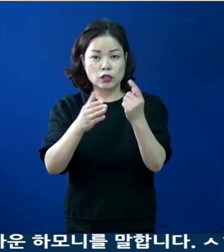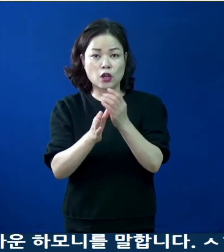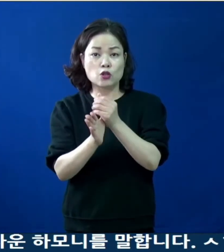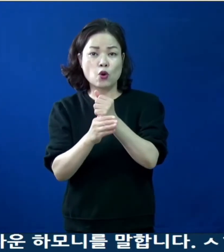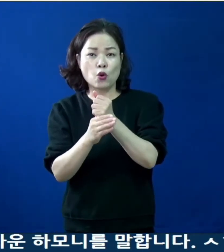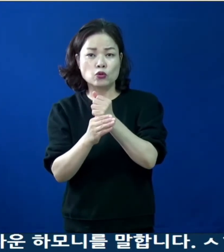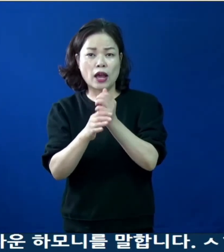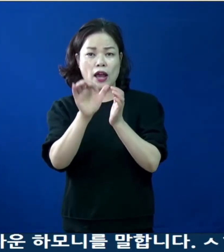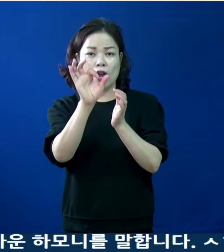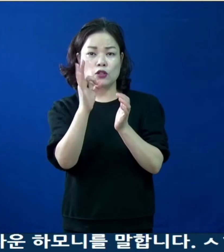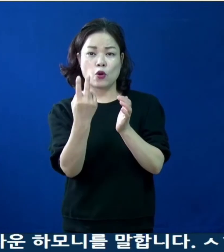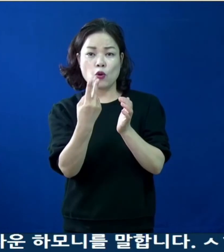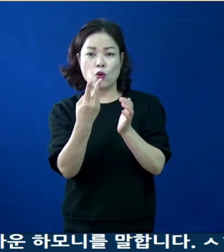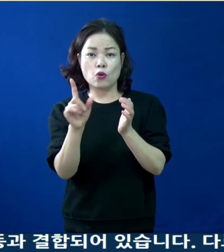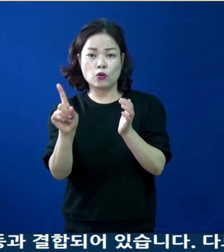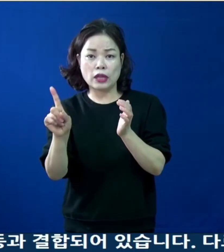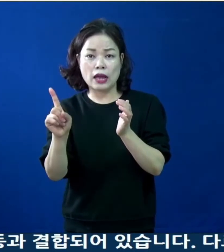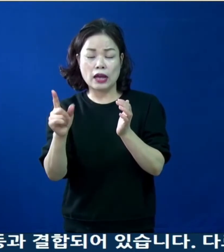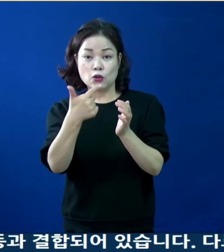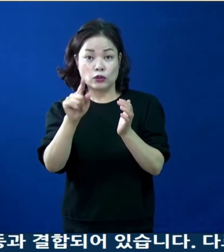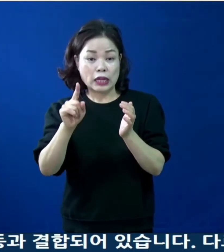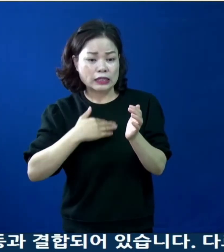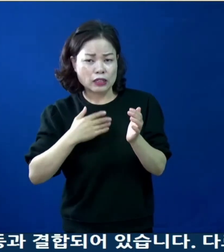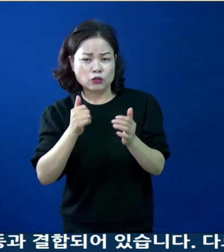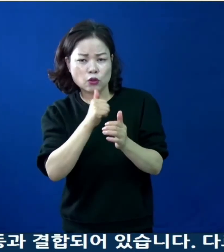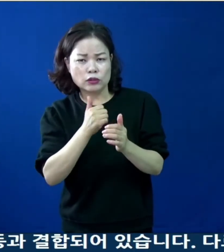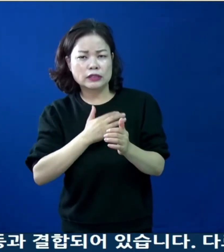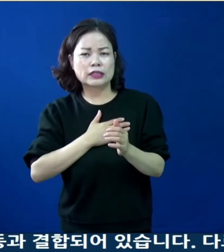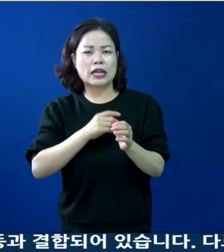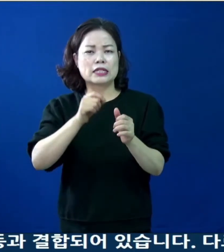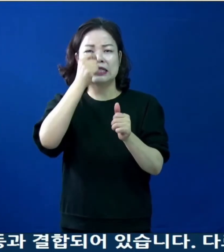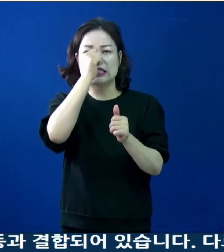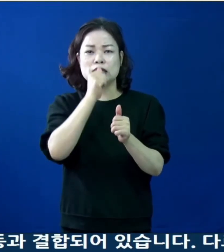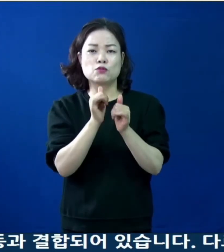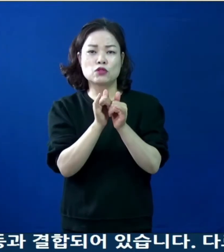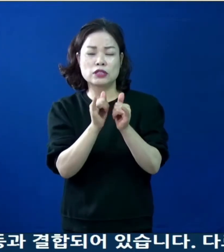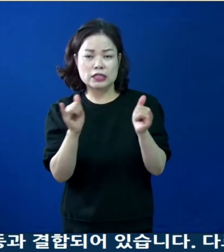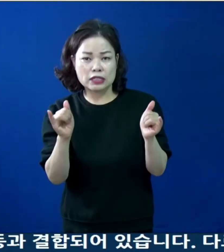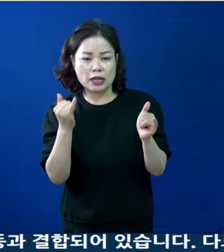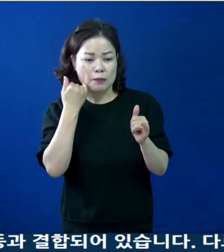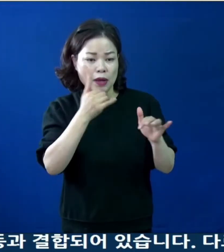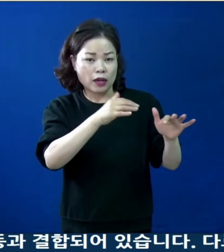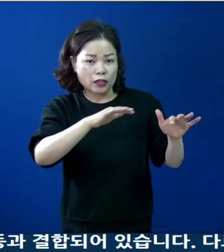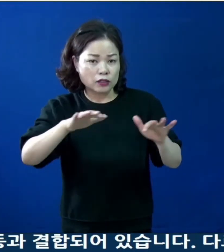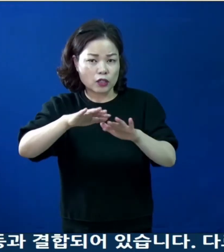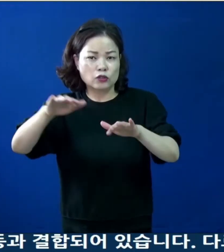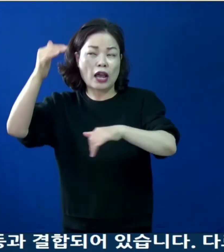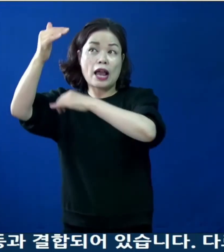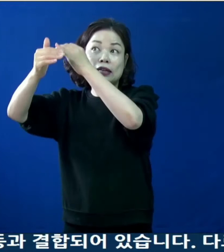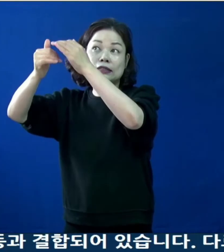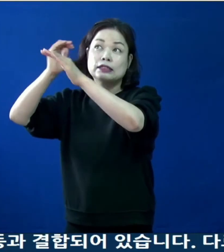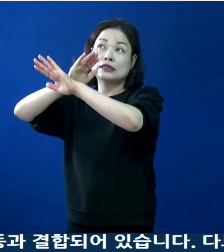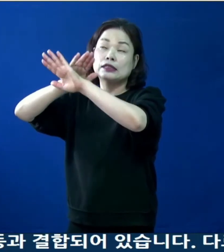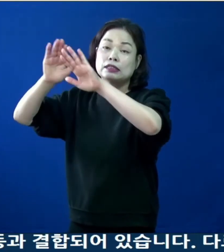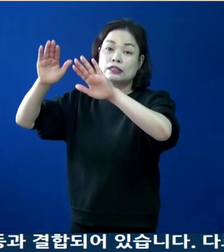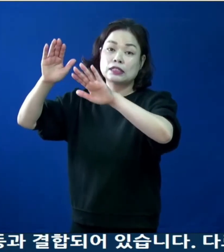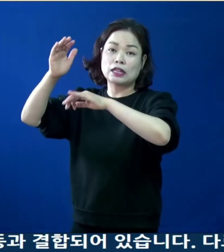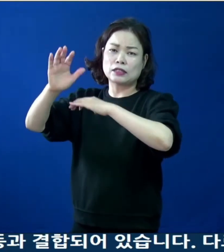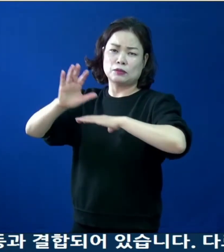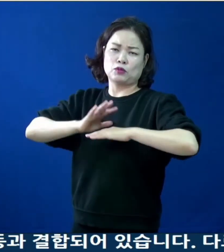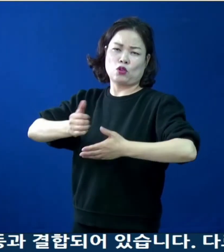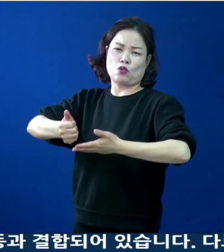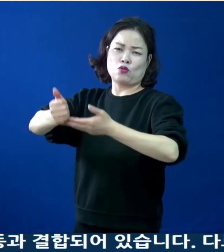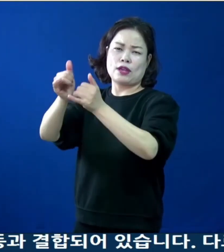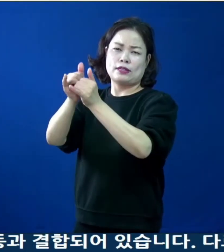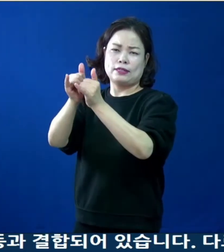자기를 소개하는데 어떻게 소개하느냐 하면 나는 히브리 사람이요 바다와 육지를 지으신 하늘의 하나님 여호와를